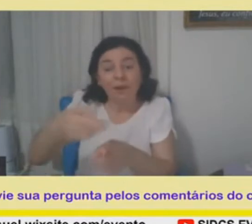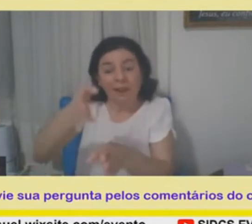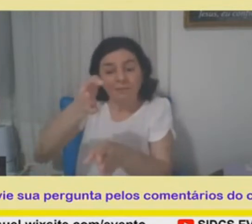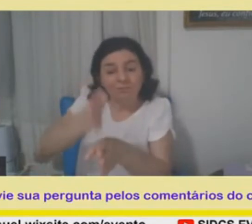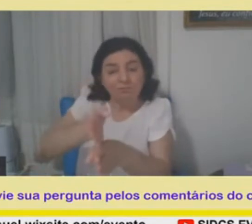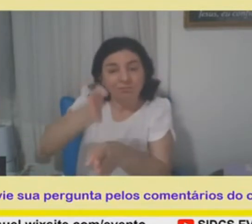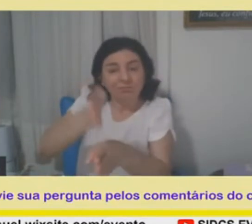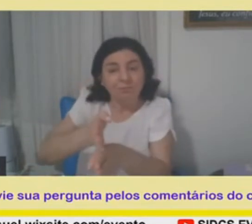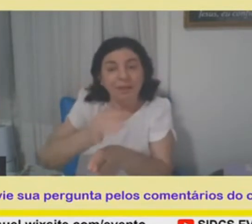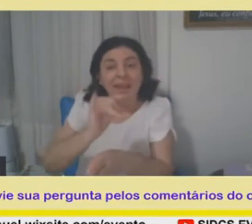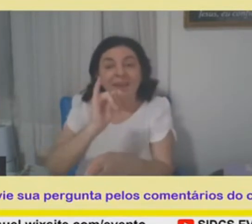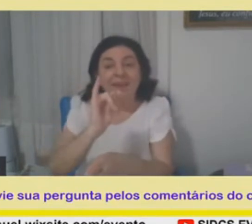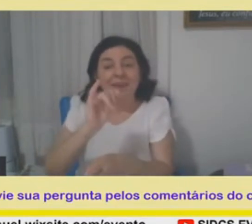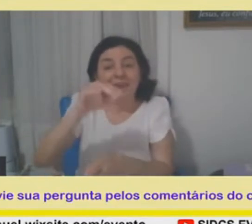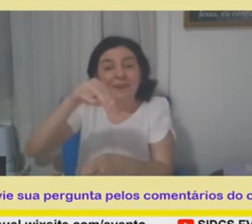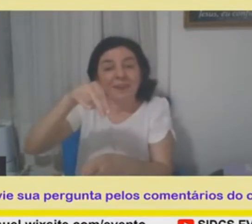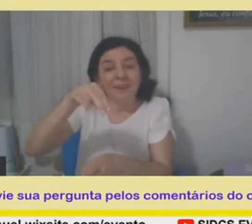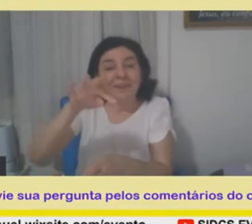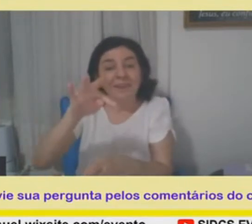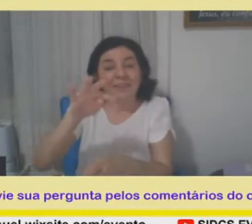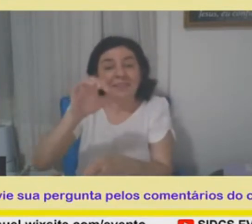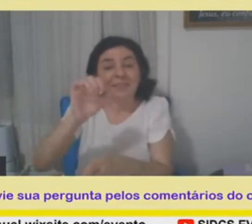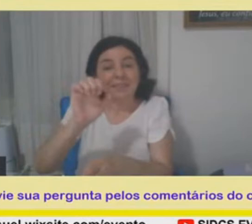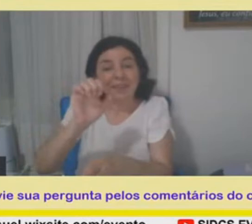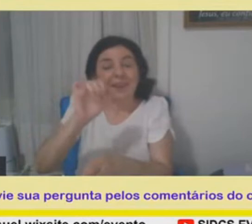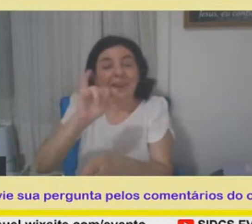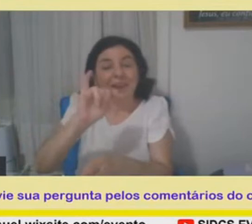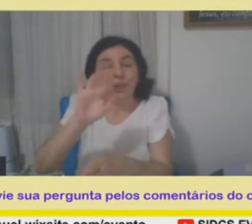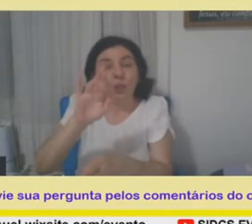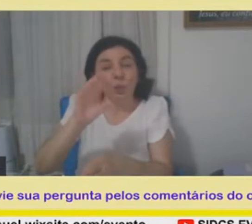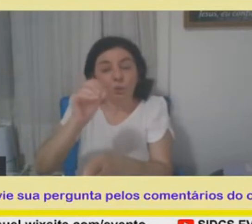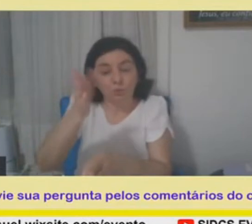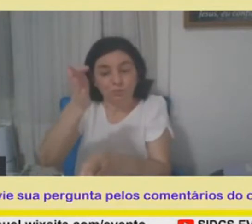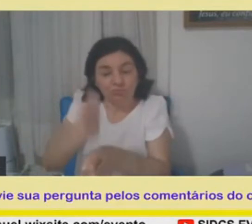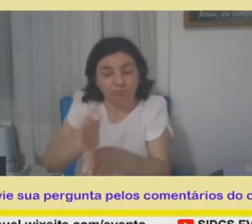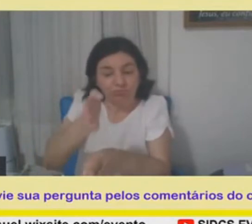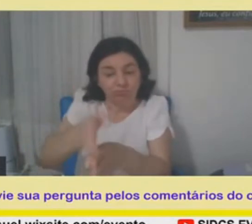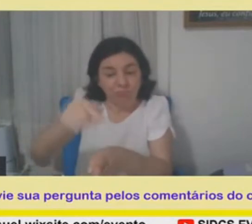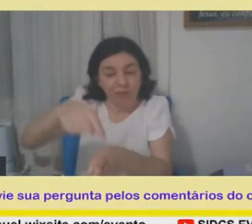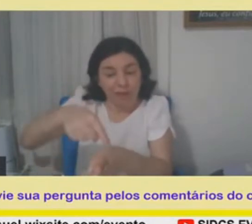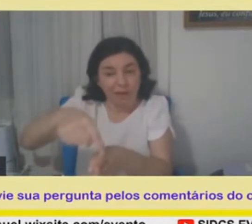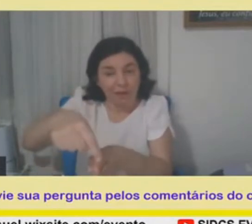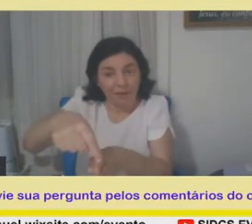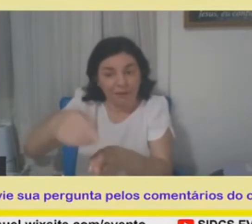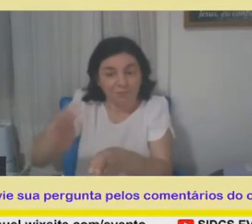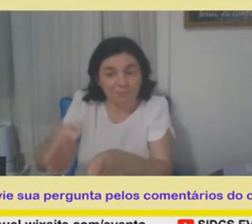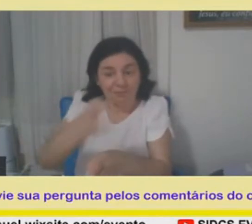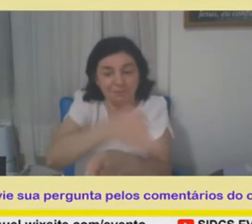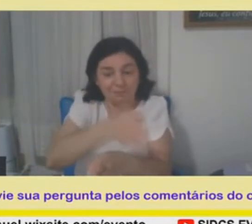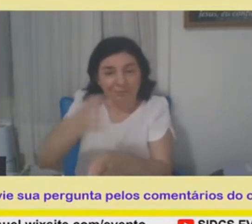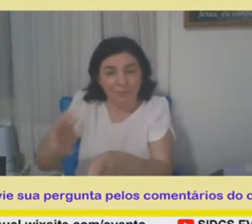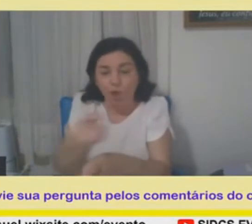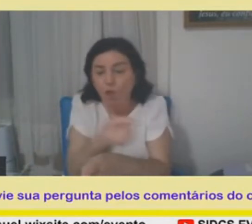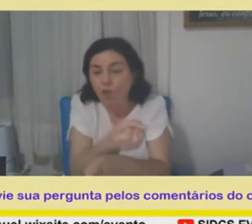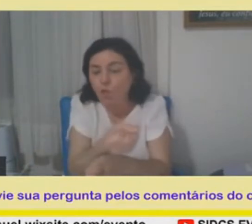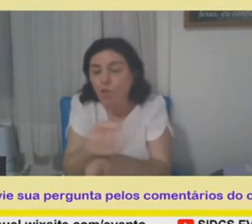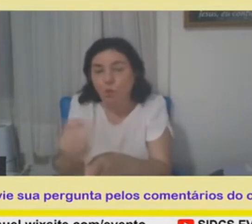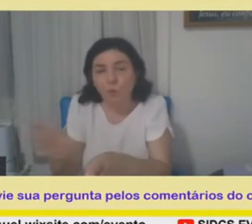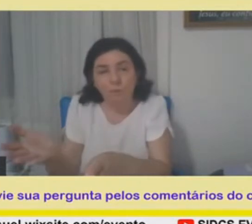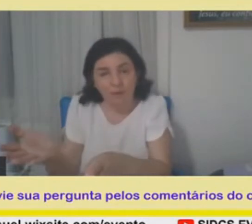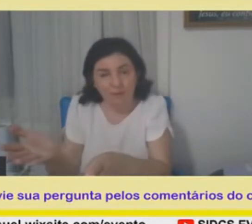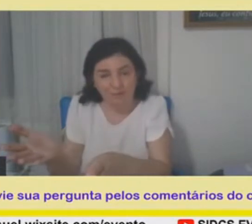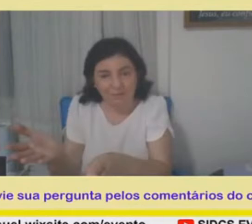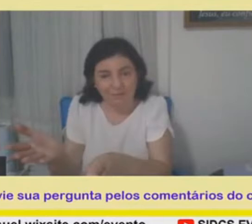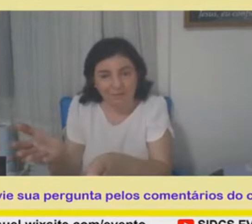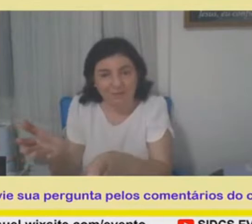Este é o sinal. Números inteiros. Porque aqui é o marco do número inteiro. Aqui,